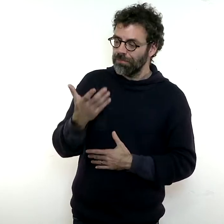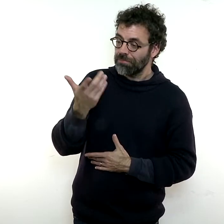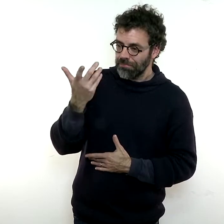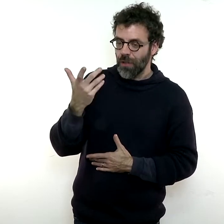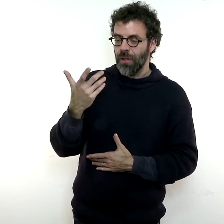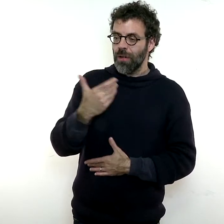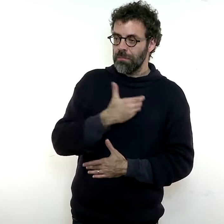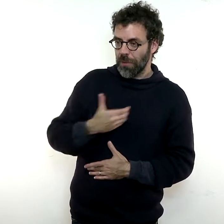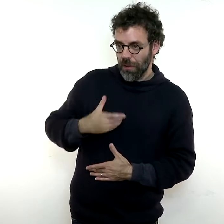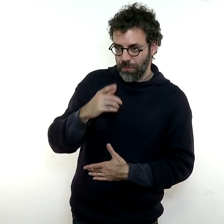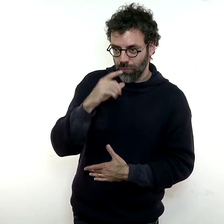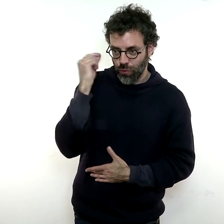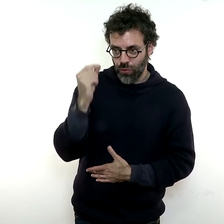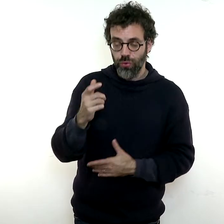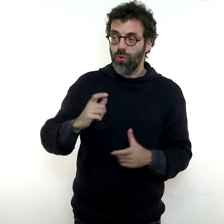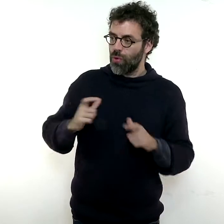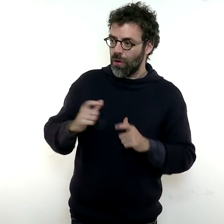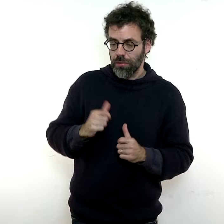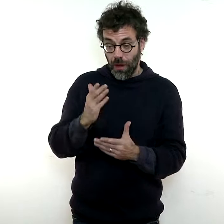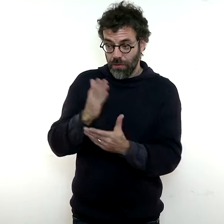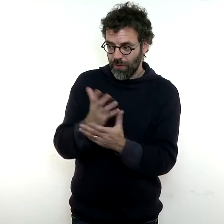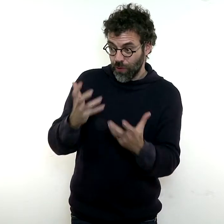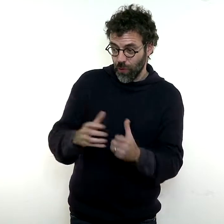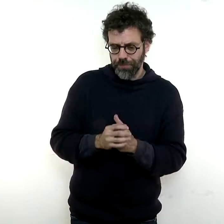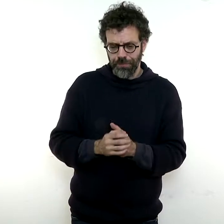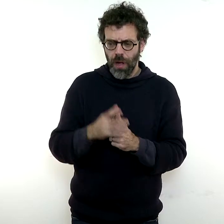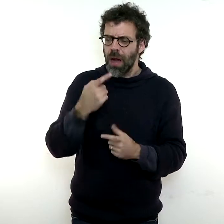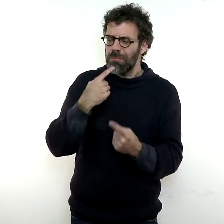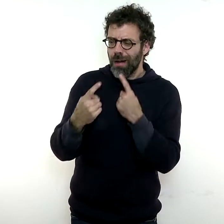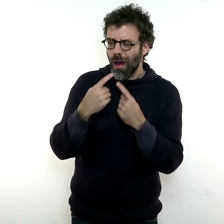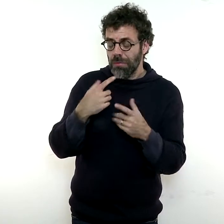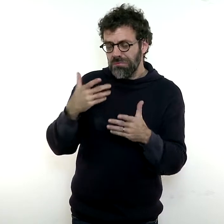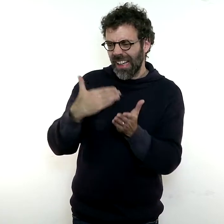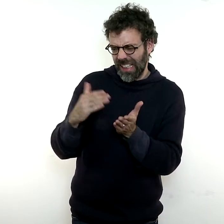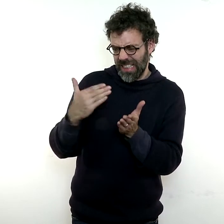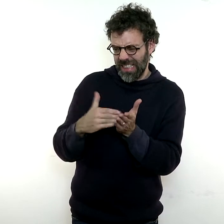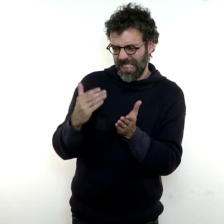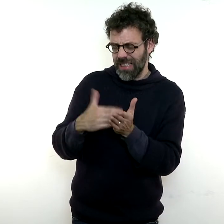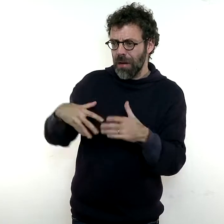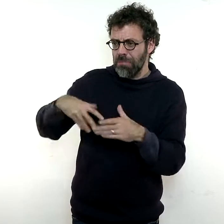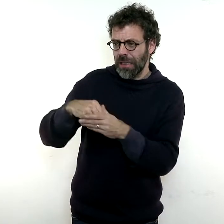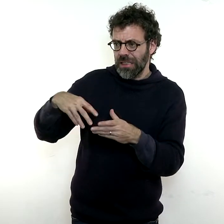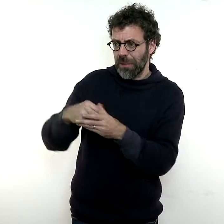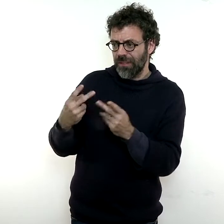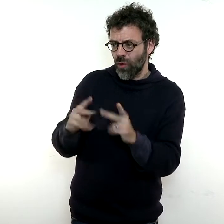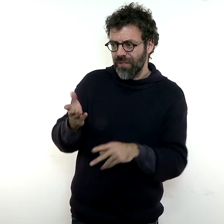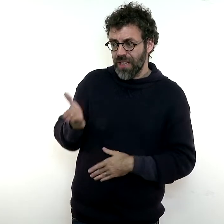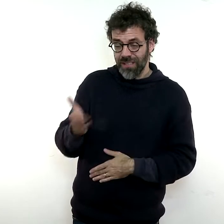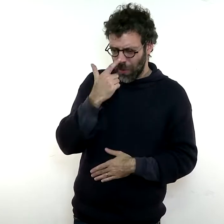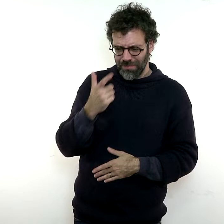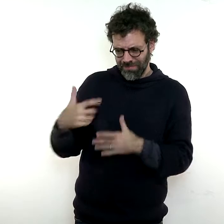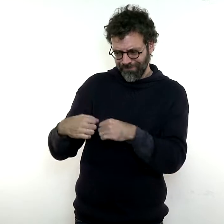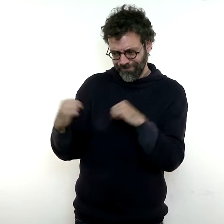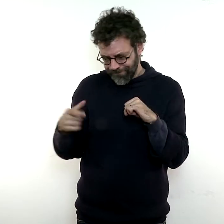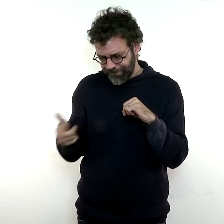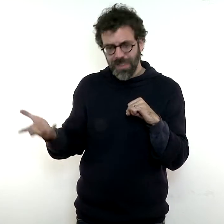souhaitais intervenir sur ce sujet parce que vous venez de le dire, il s'agit des crédits participatifs de la ville. Les crédits participatifs, qu'est-ce que c'est? Et je souhaitais